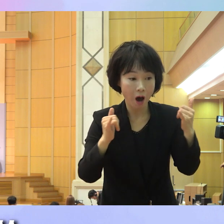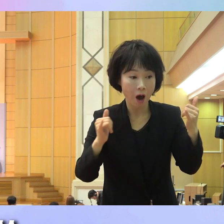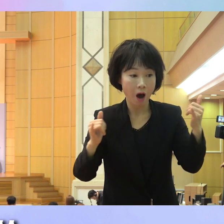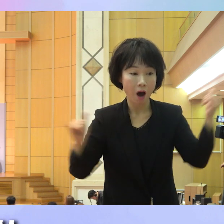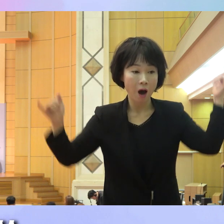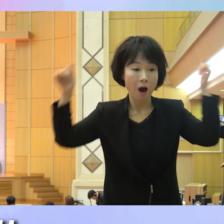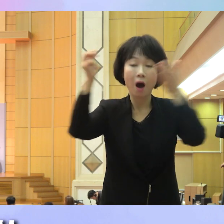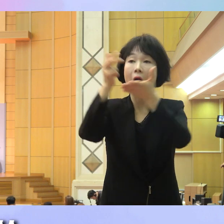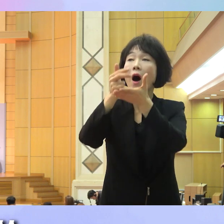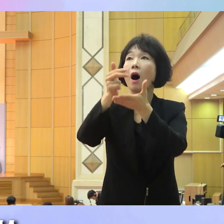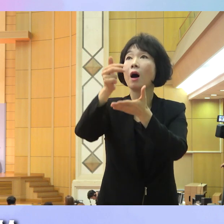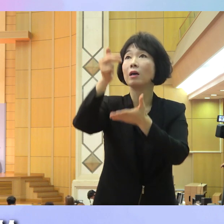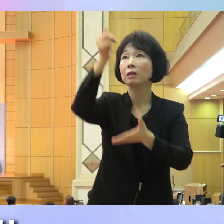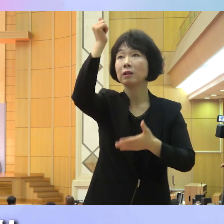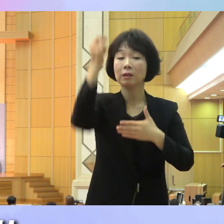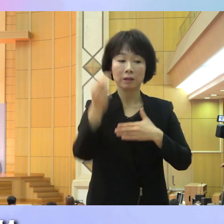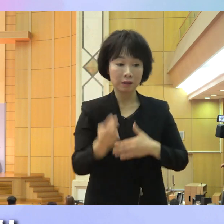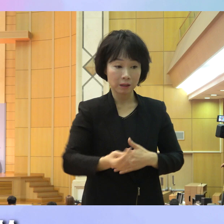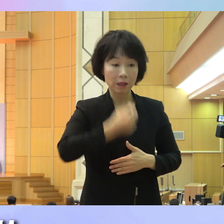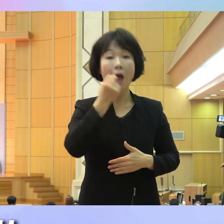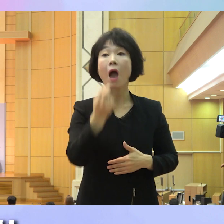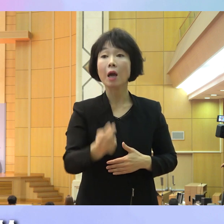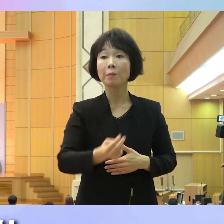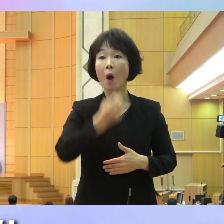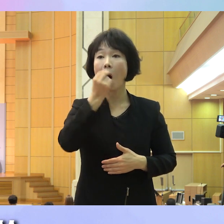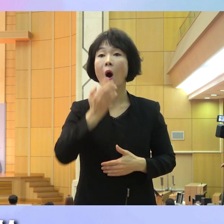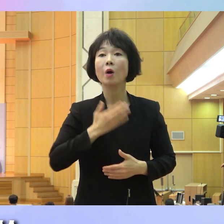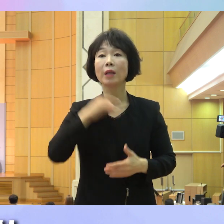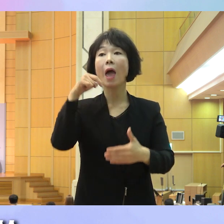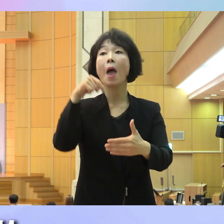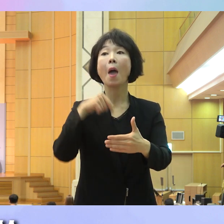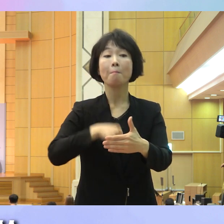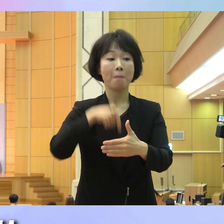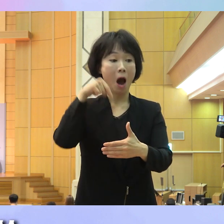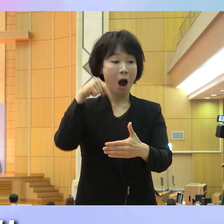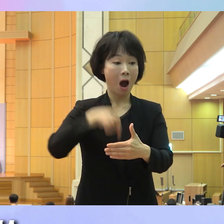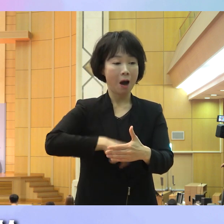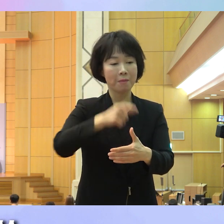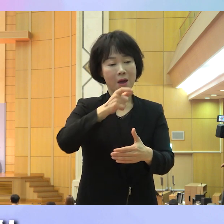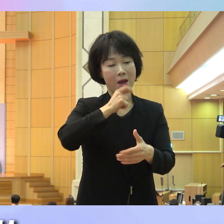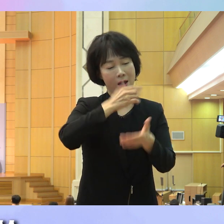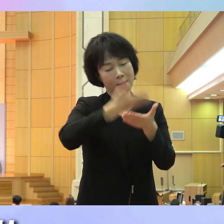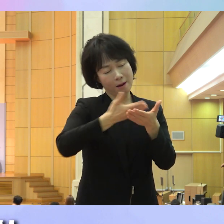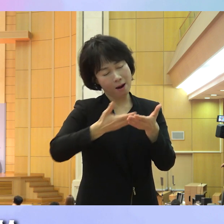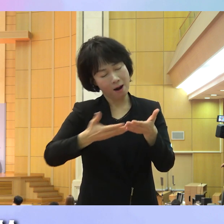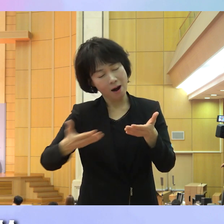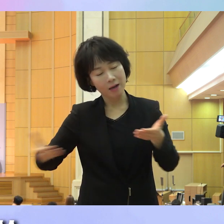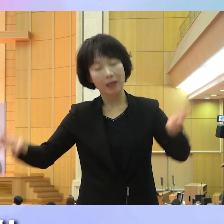내 맘